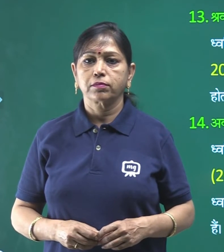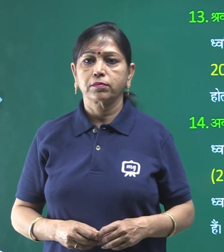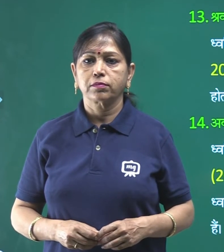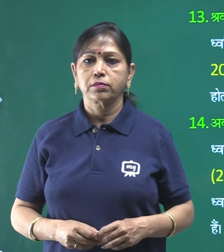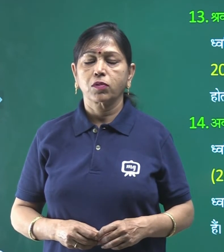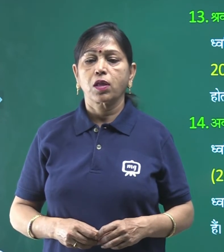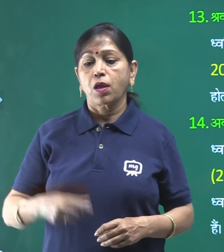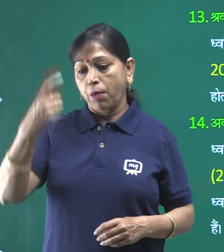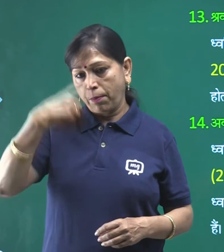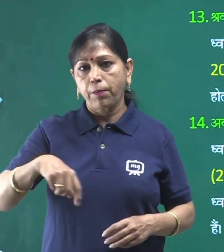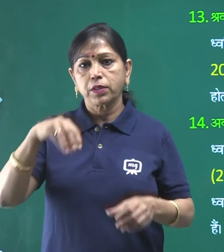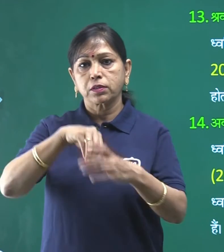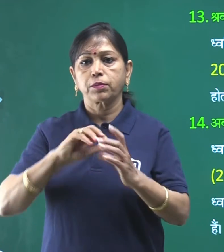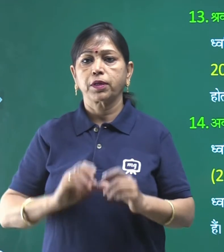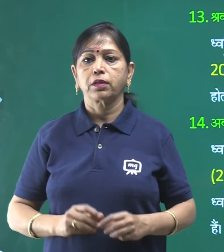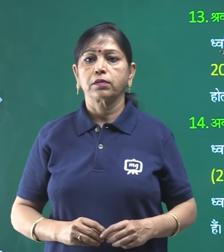मनुष्यों में